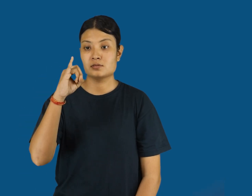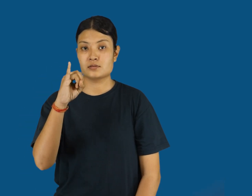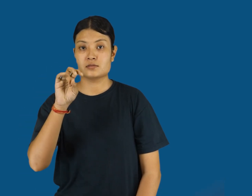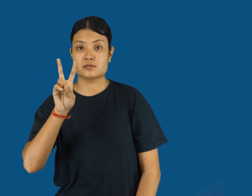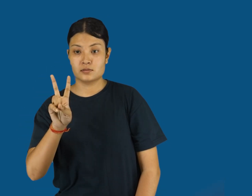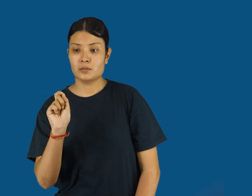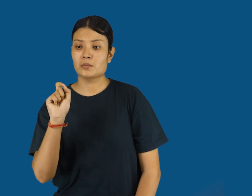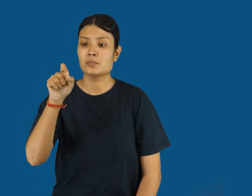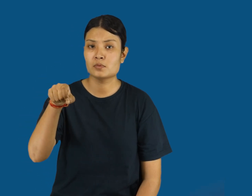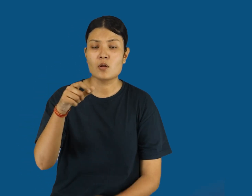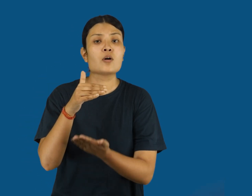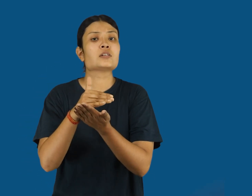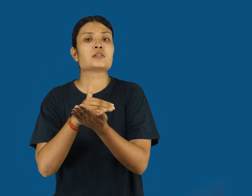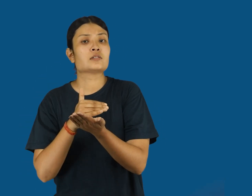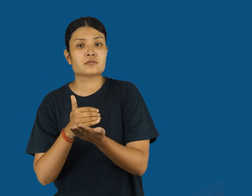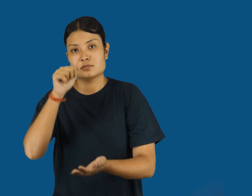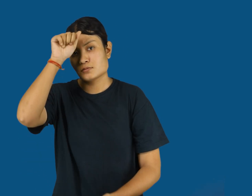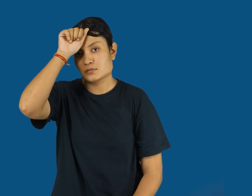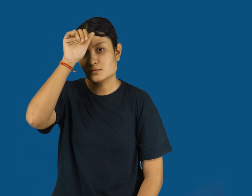HIV कसरी सर्छ?